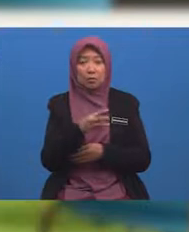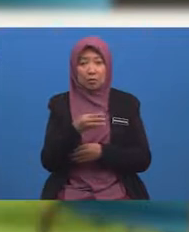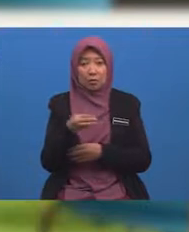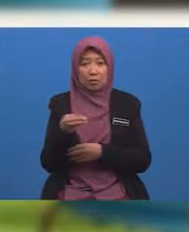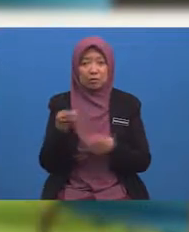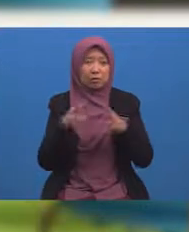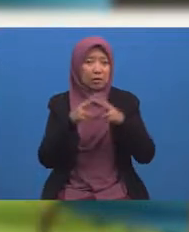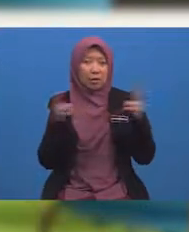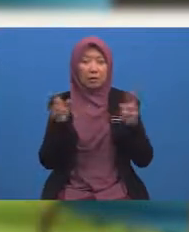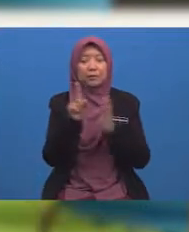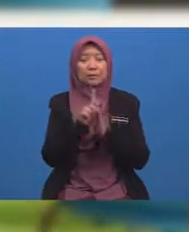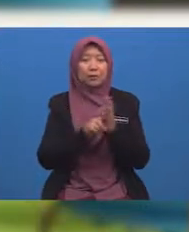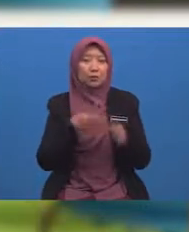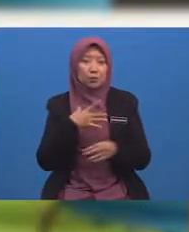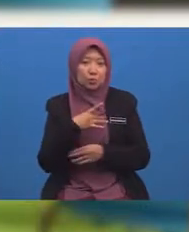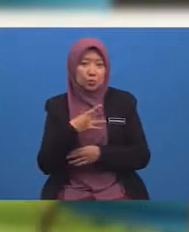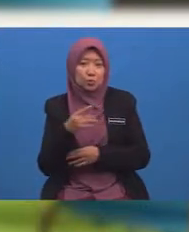di negara kita?